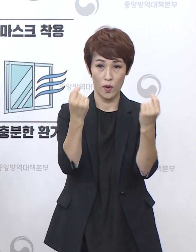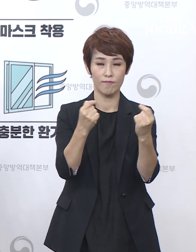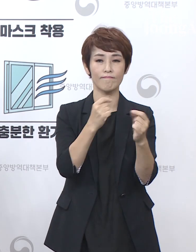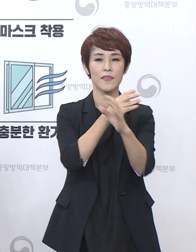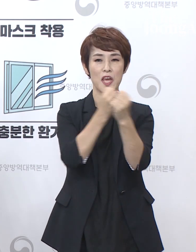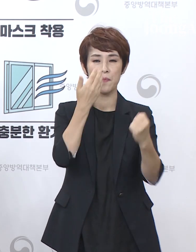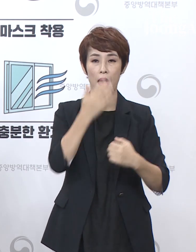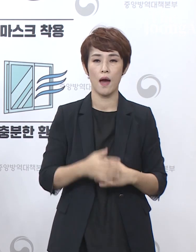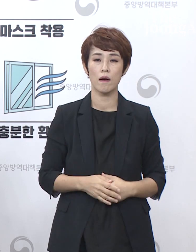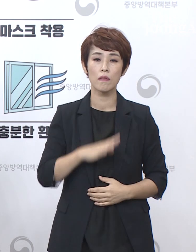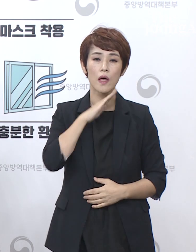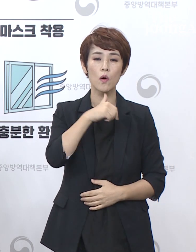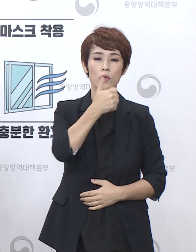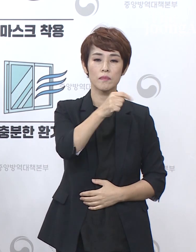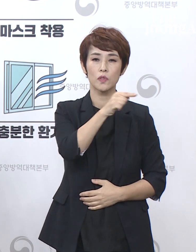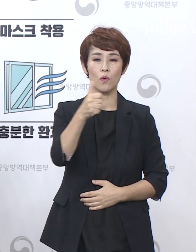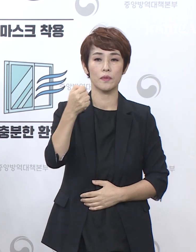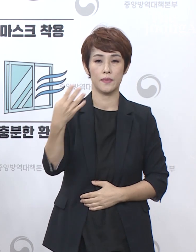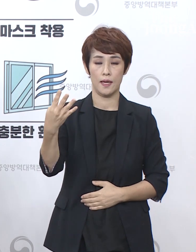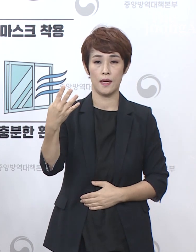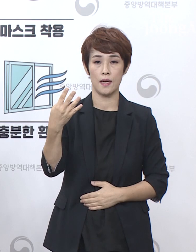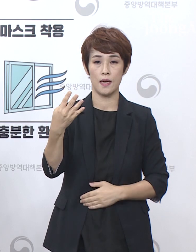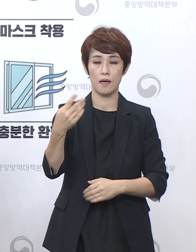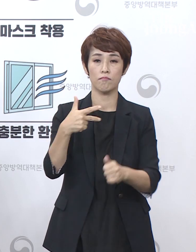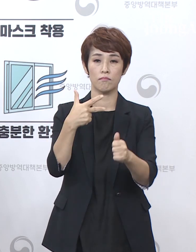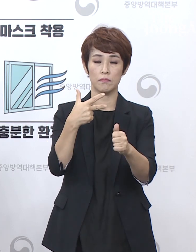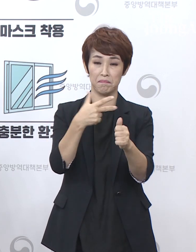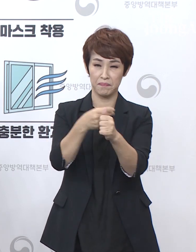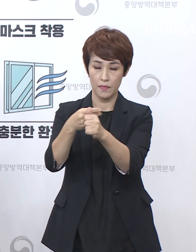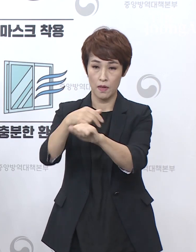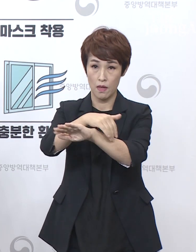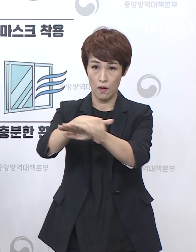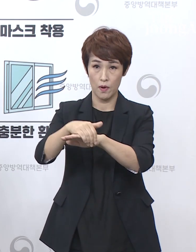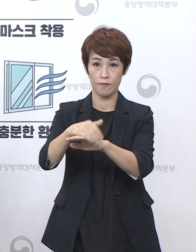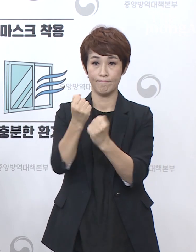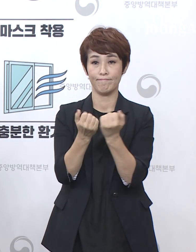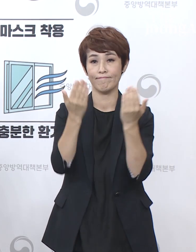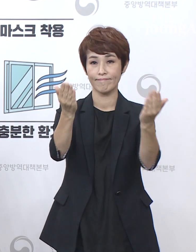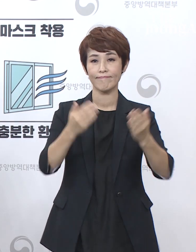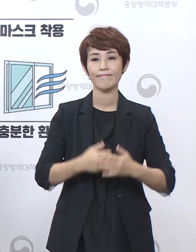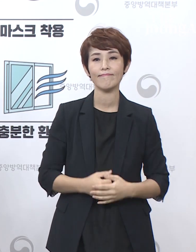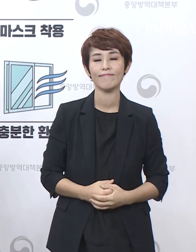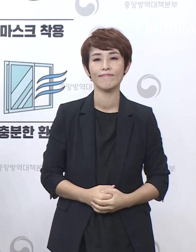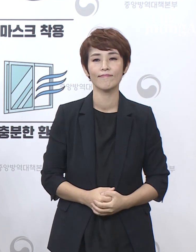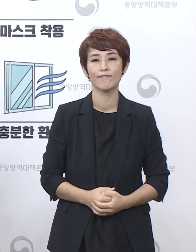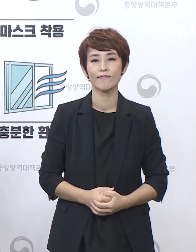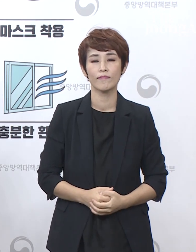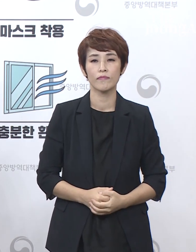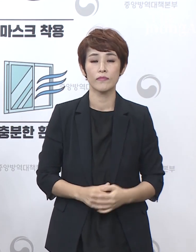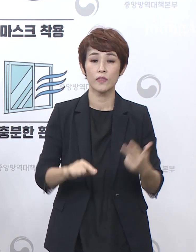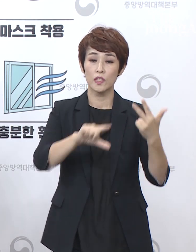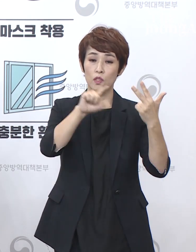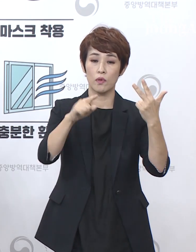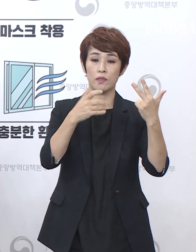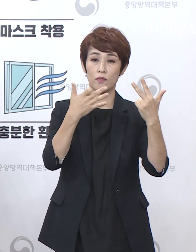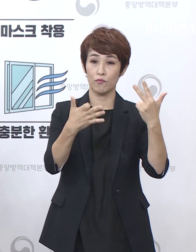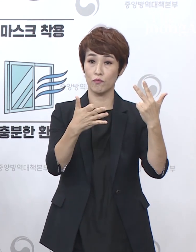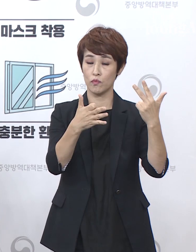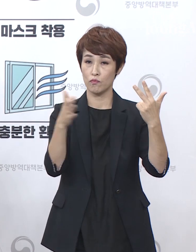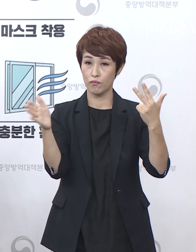다음으로 50세에서 54세 연령층 접종 계획에 대해서 말씀을 드리겠습니다. 7월